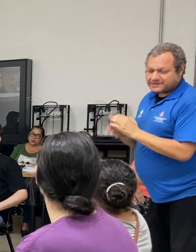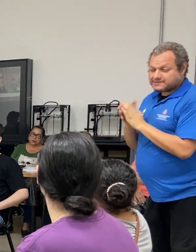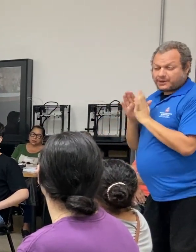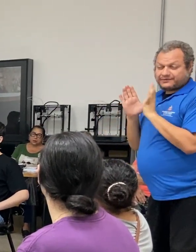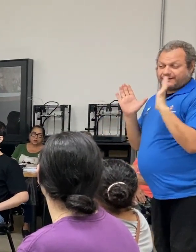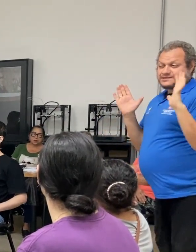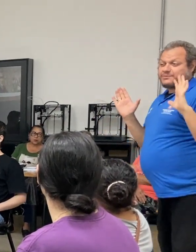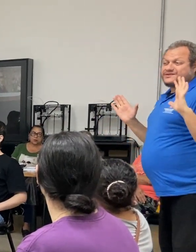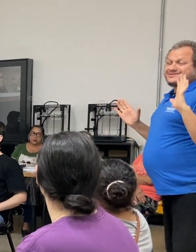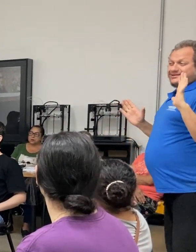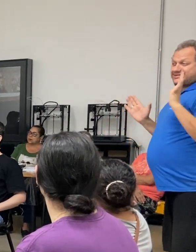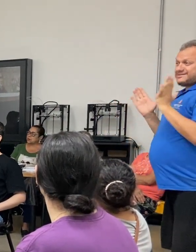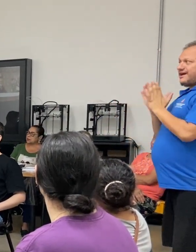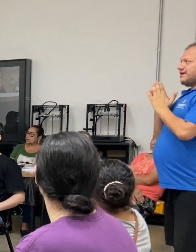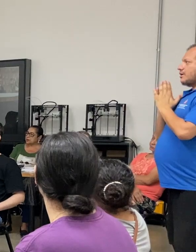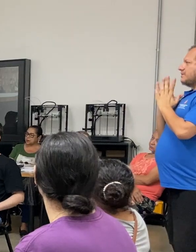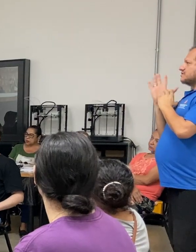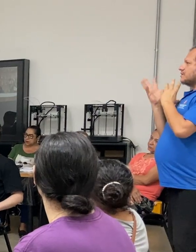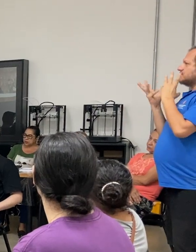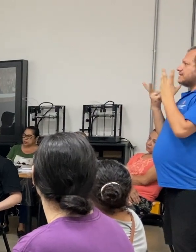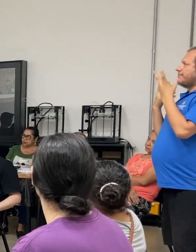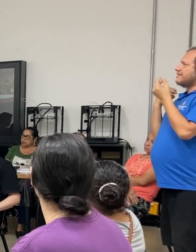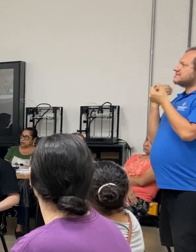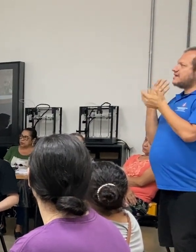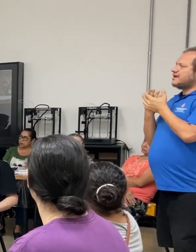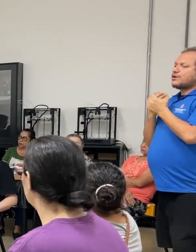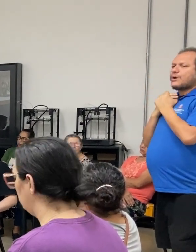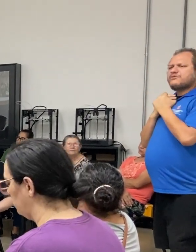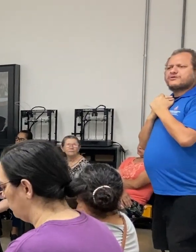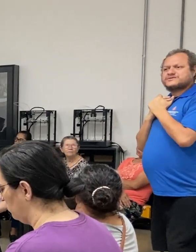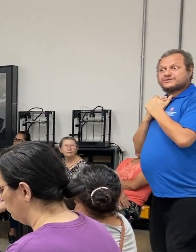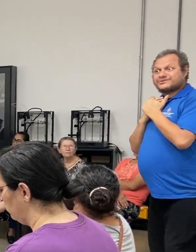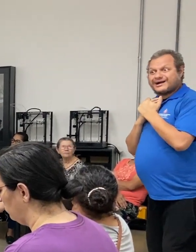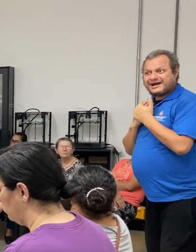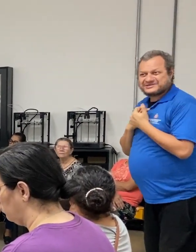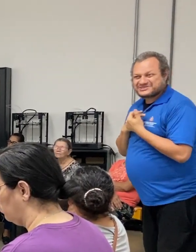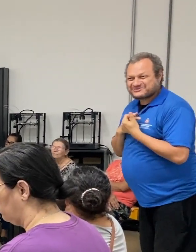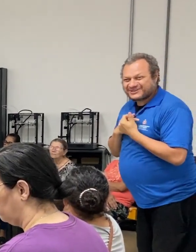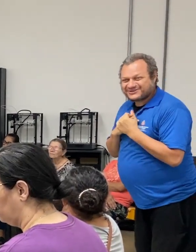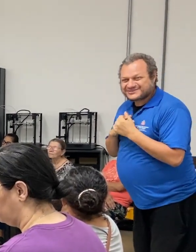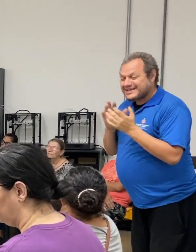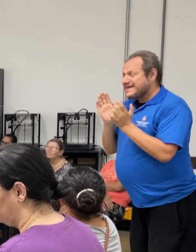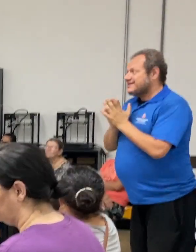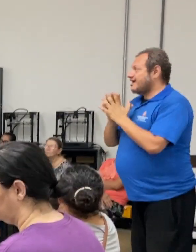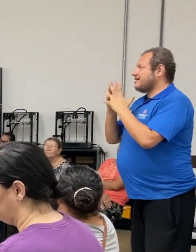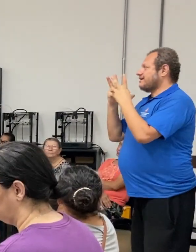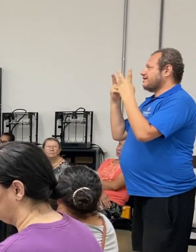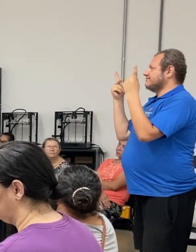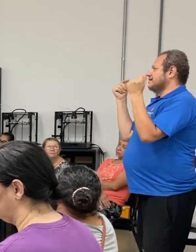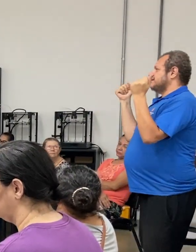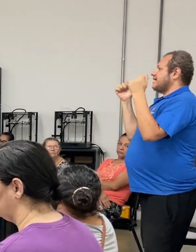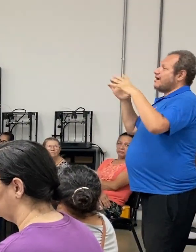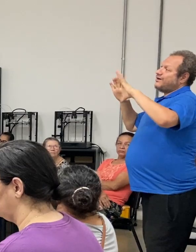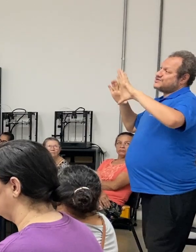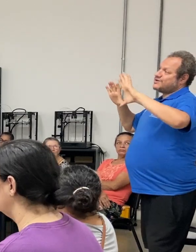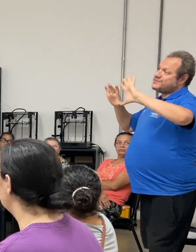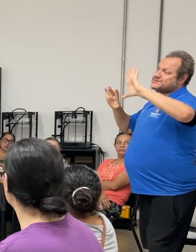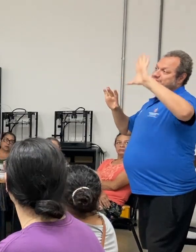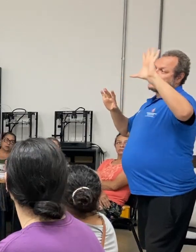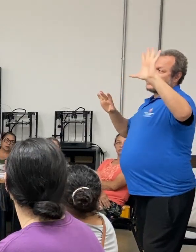principal interesse pode ser esse. E aí começou-se a pensar em como vamos educar esses filhos. E aí, né, olha só, ao mesmo tempo que a